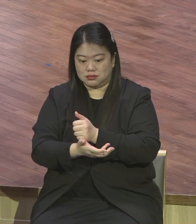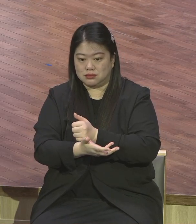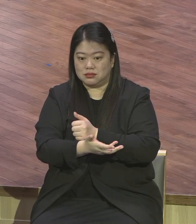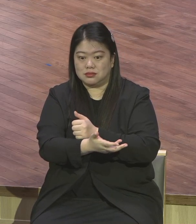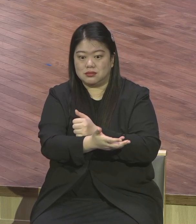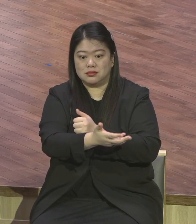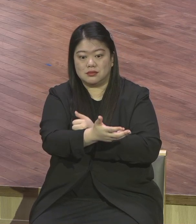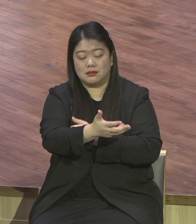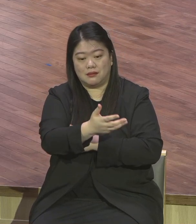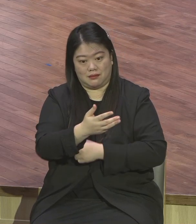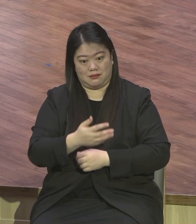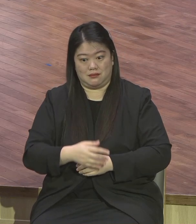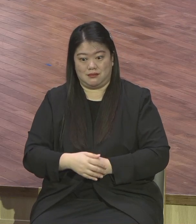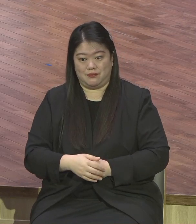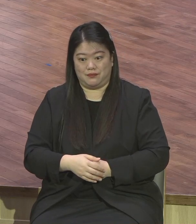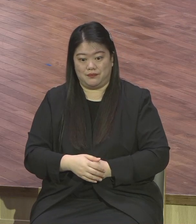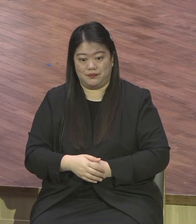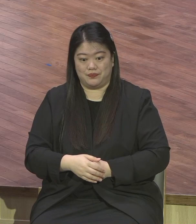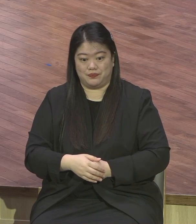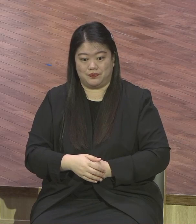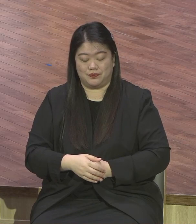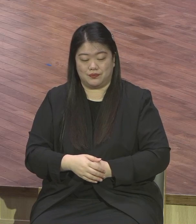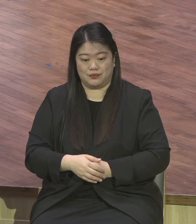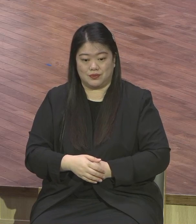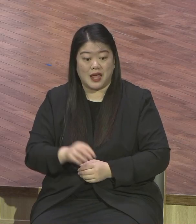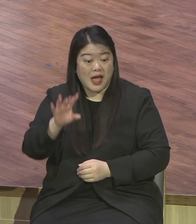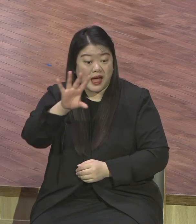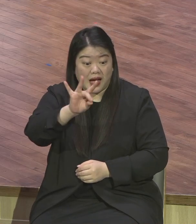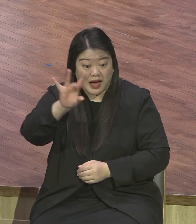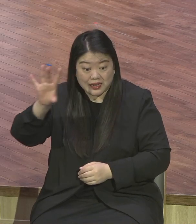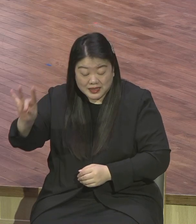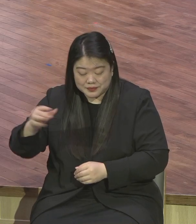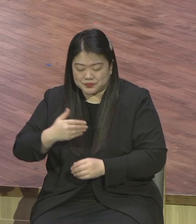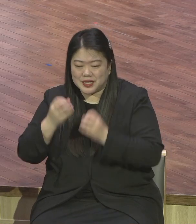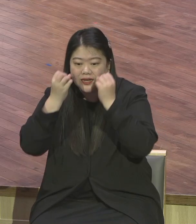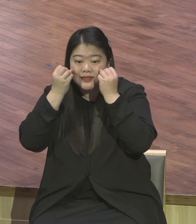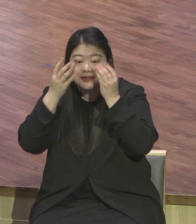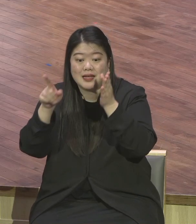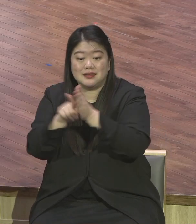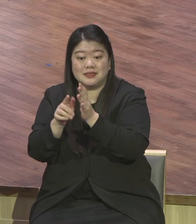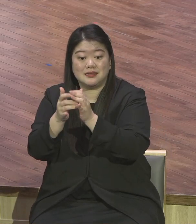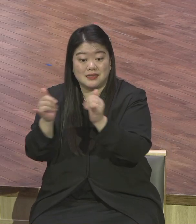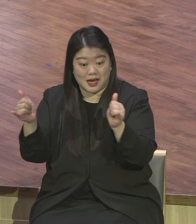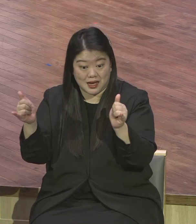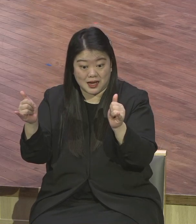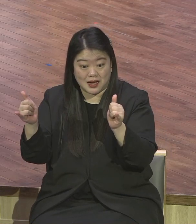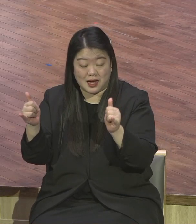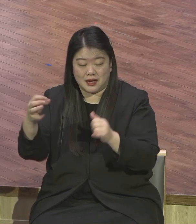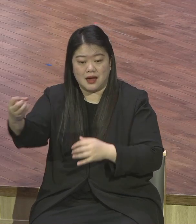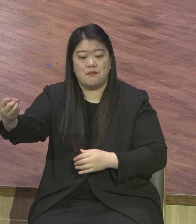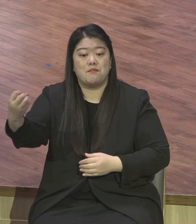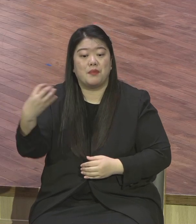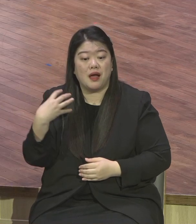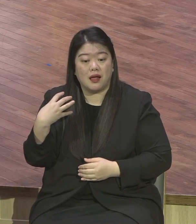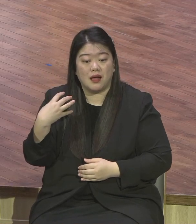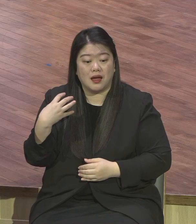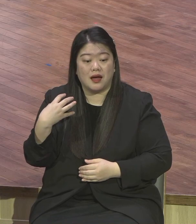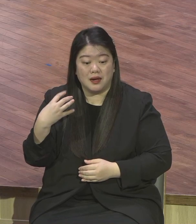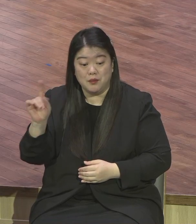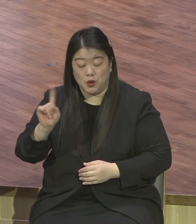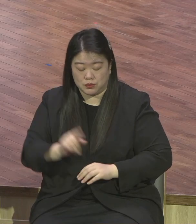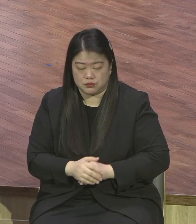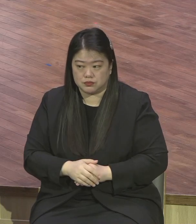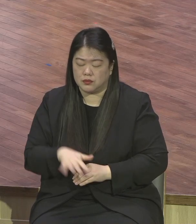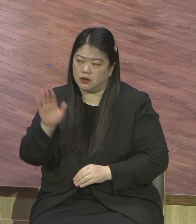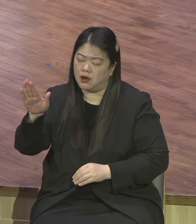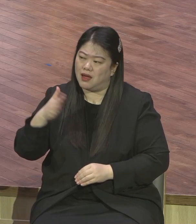그런 분들 많아요. 우리 교회 세 가족들 중에는 영계 가더니 말이 달라진 모습을 보고 교회 왔다. 그런